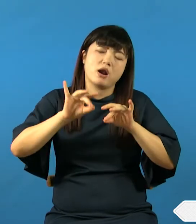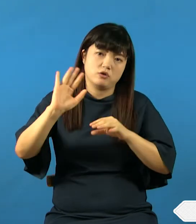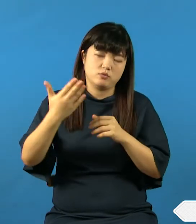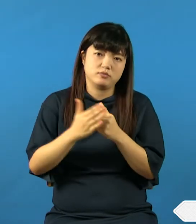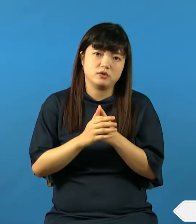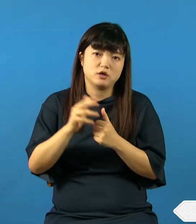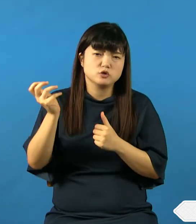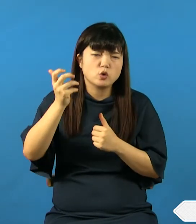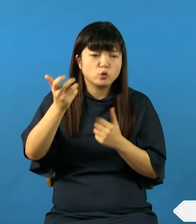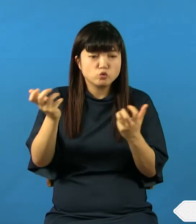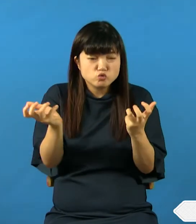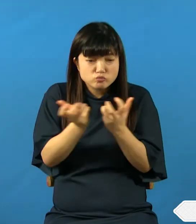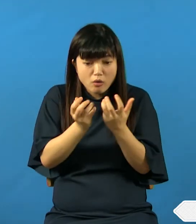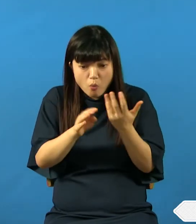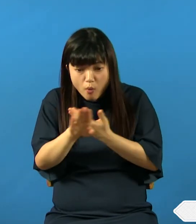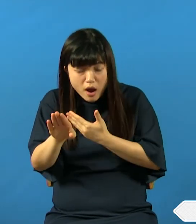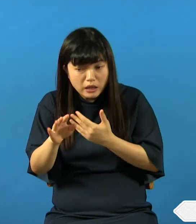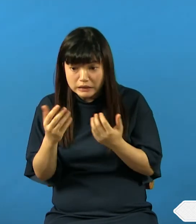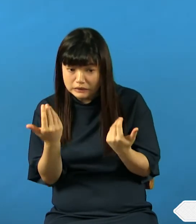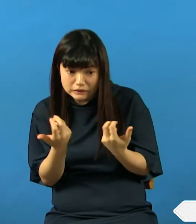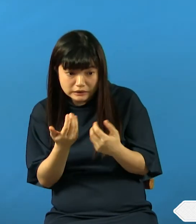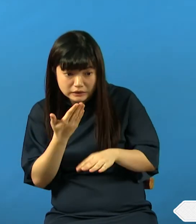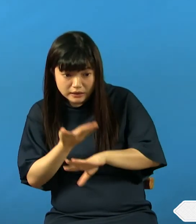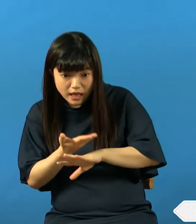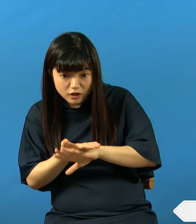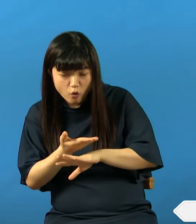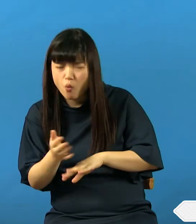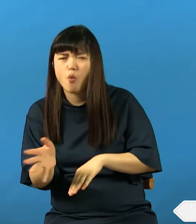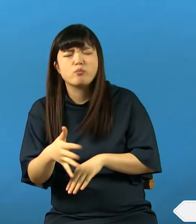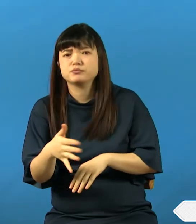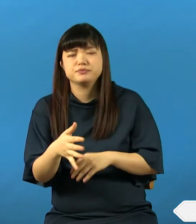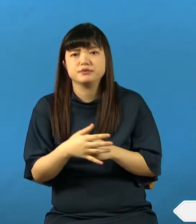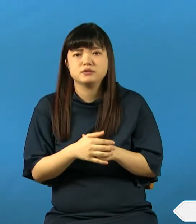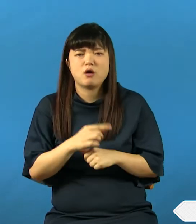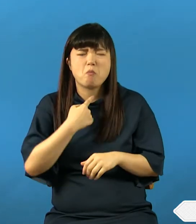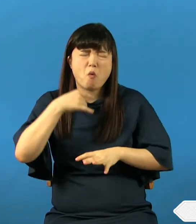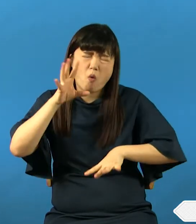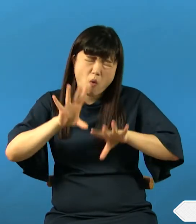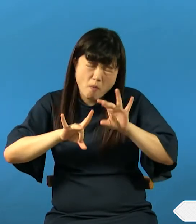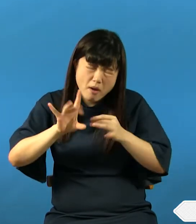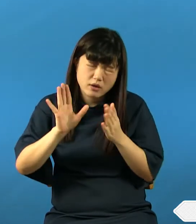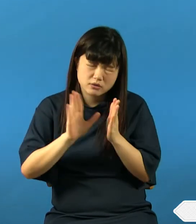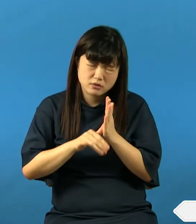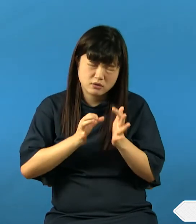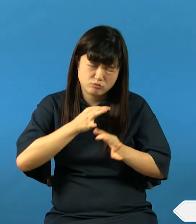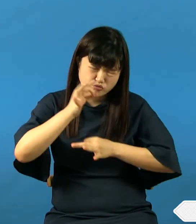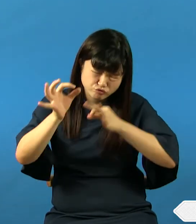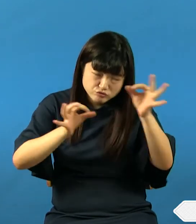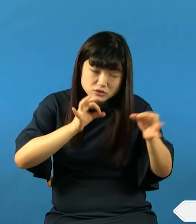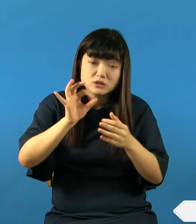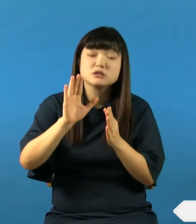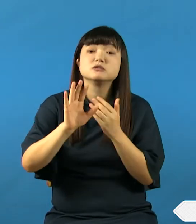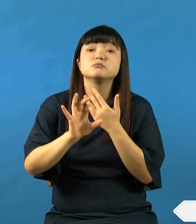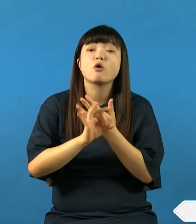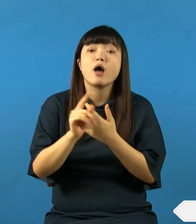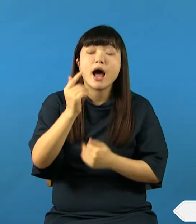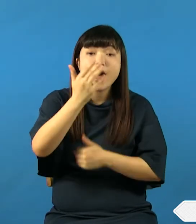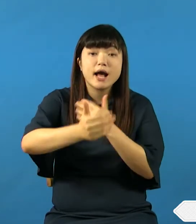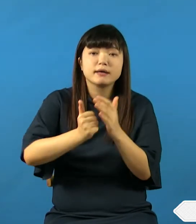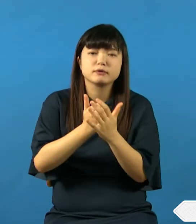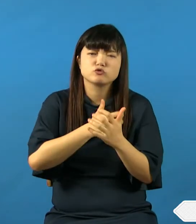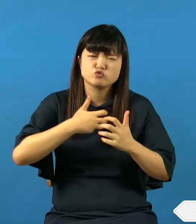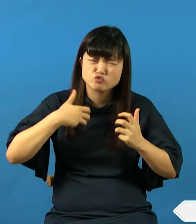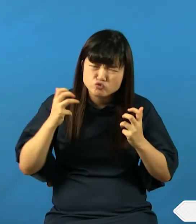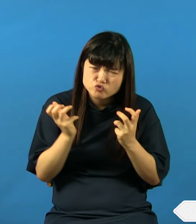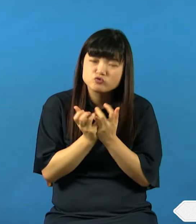성령 충만에 다른 조건은 없습니다. 그저 목이 말라서 부르실 때에, 그럴 때 하나님께서